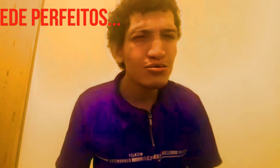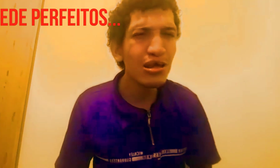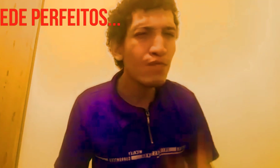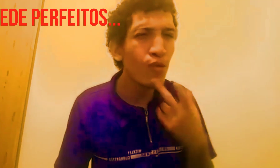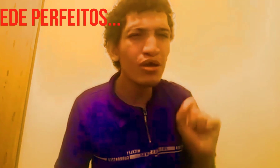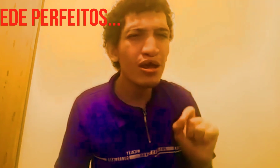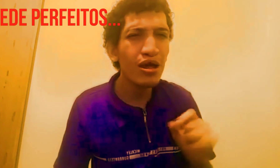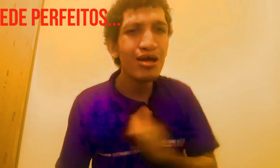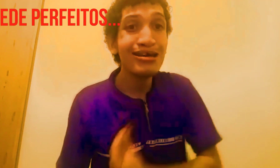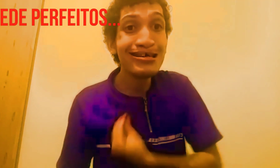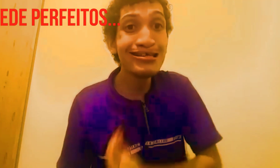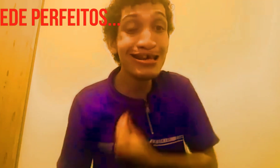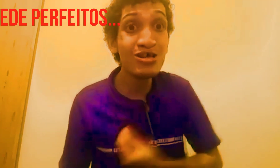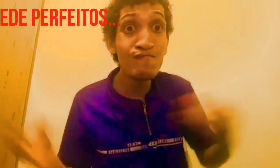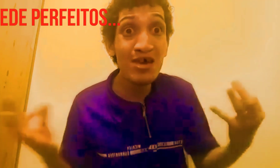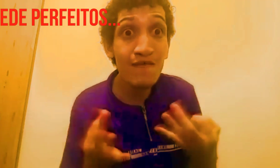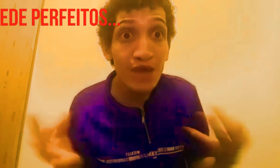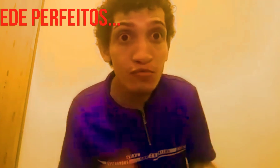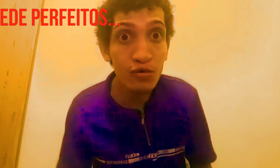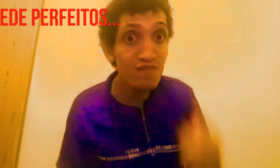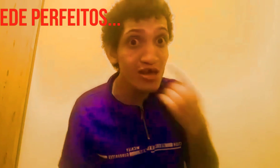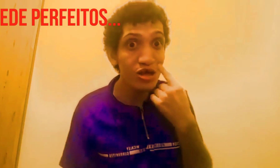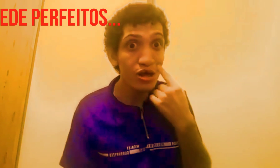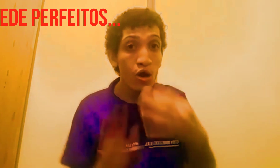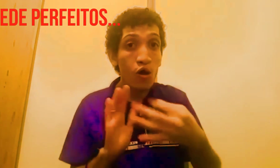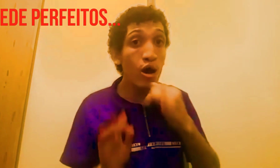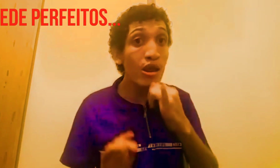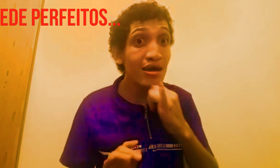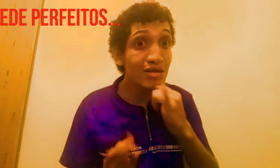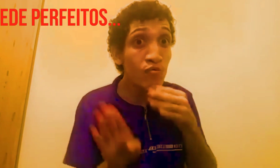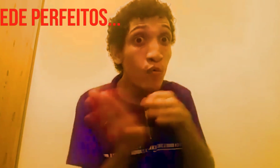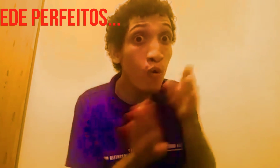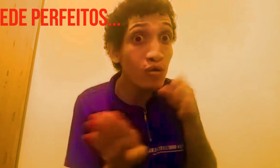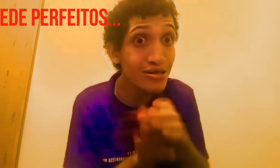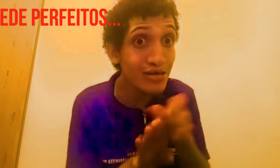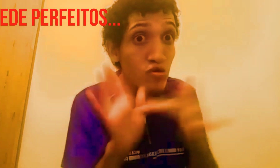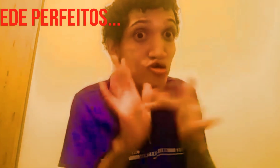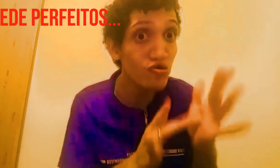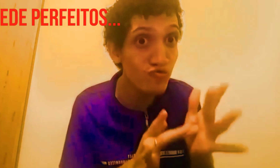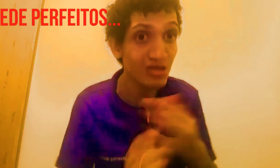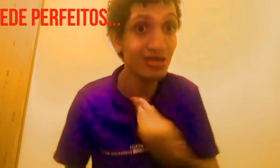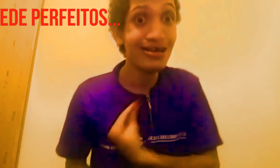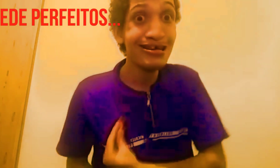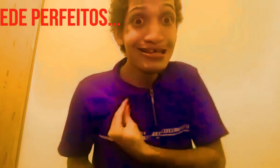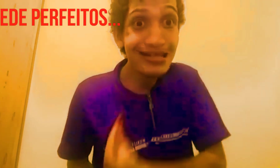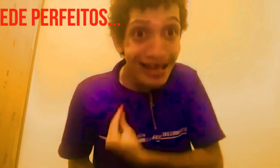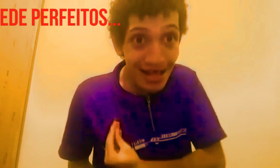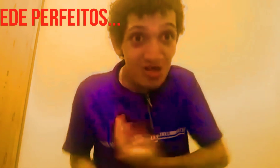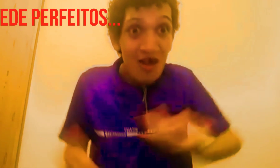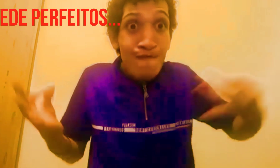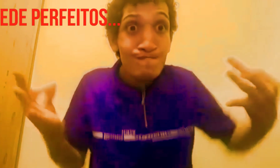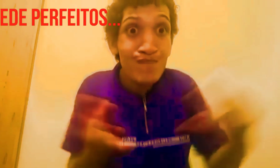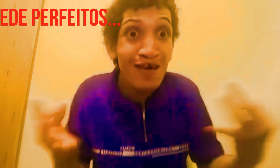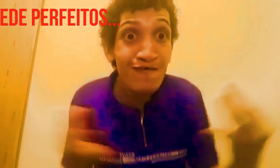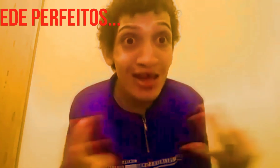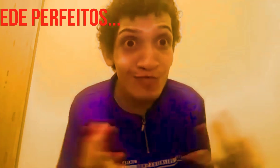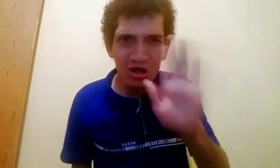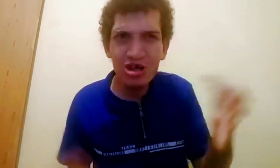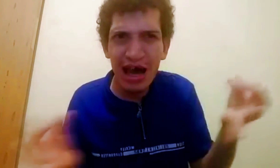Quem que falou o Segue perfeito. Veja. Olha o exemplo do conselho de Jesus. Segue perfeito. Você já é